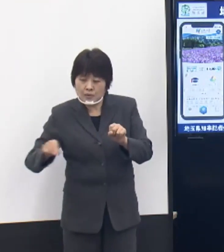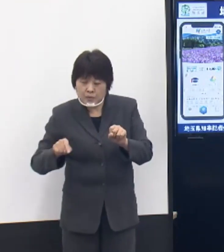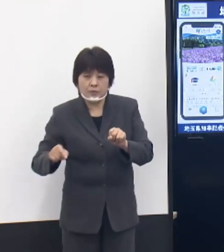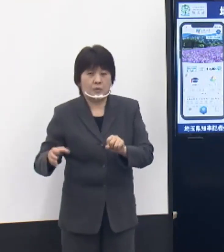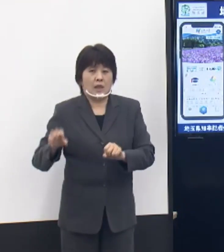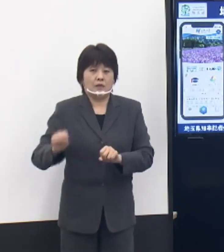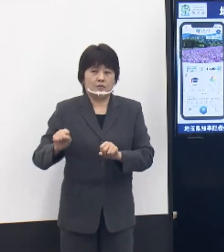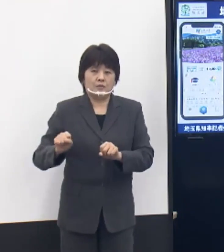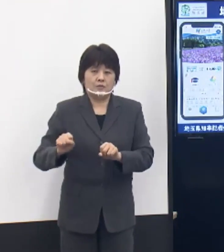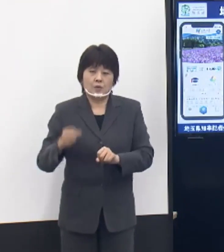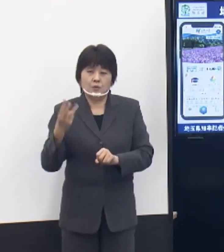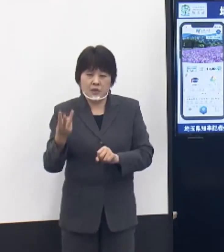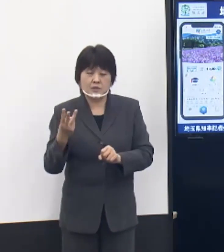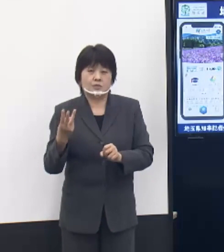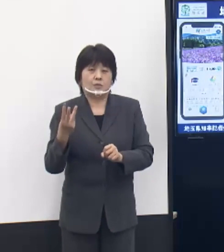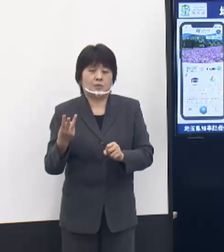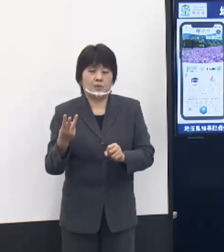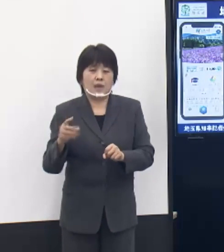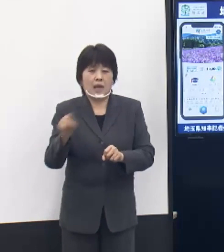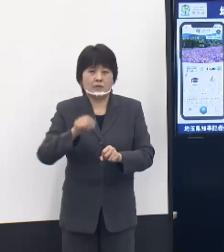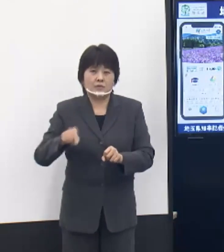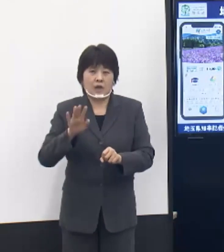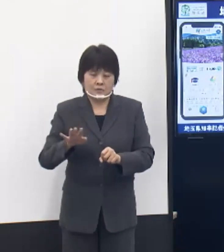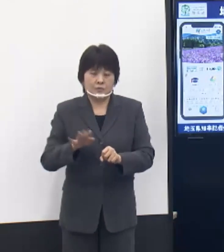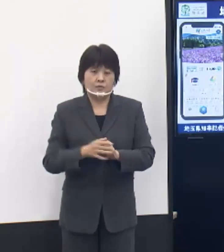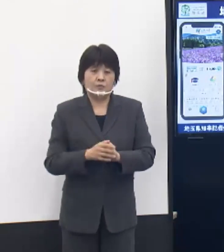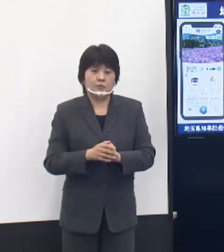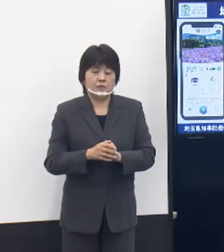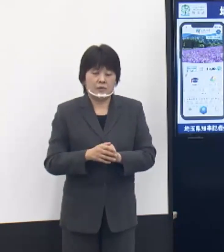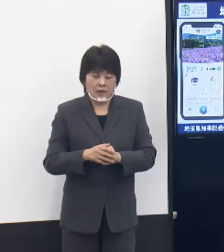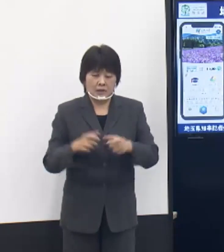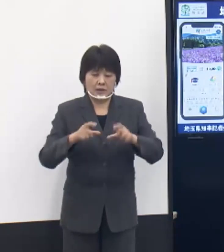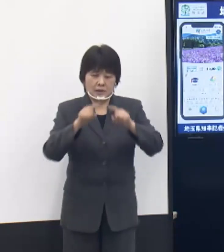S があるということ。立方体は、